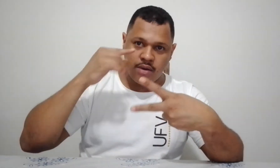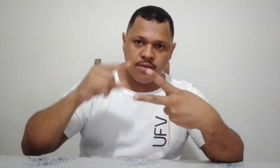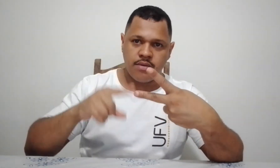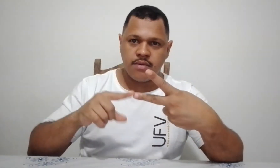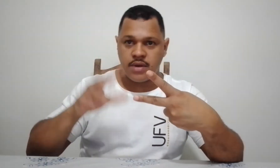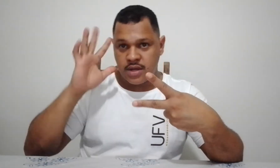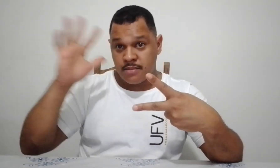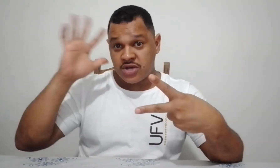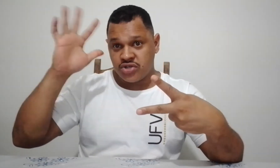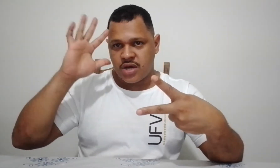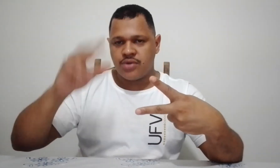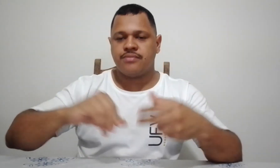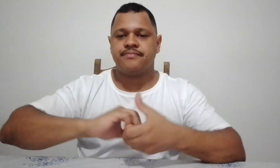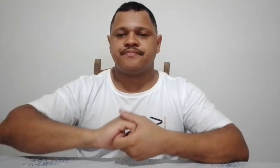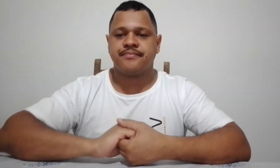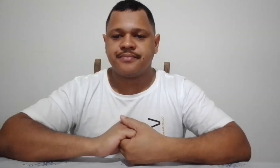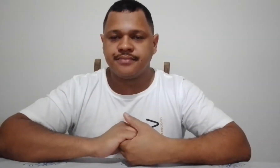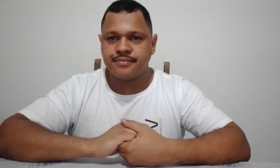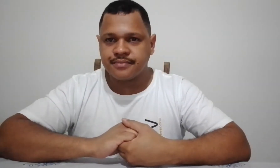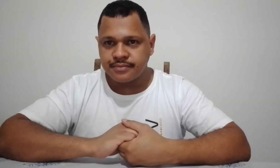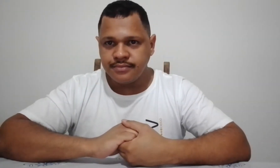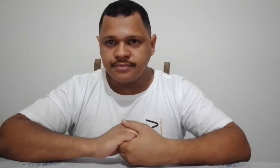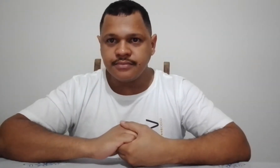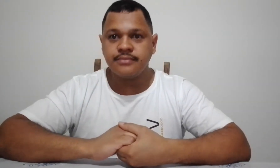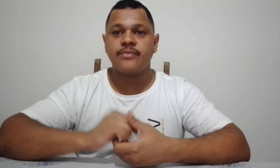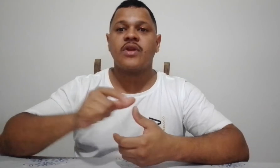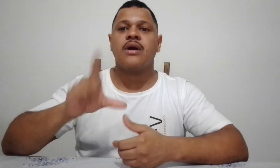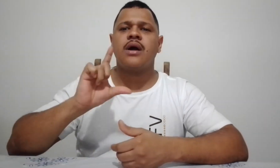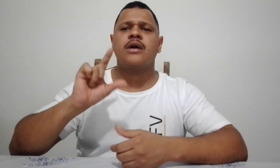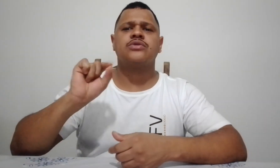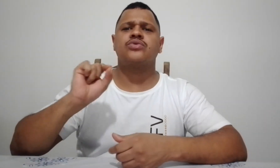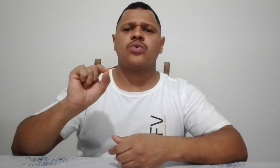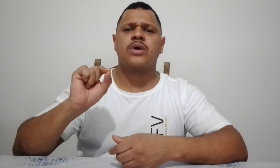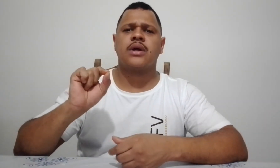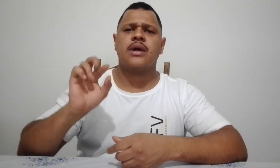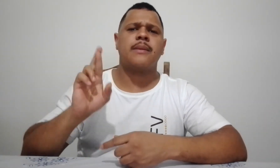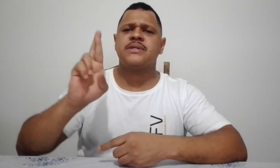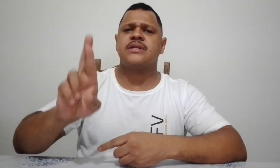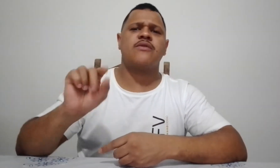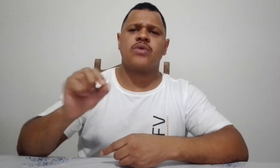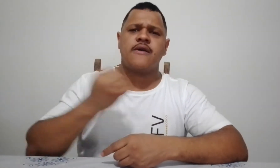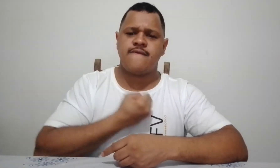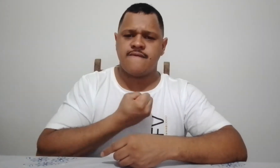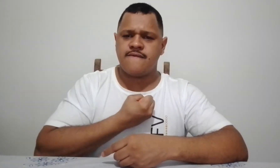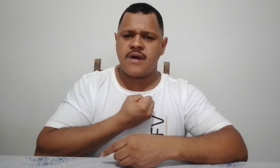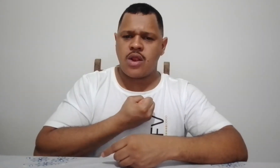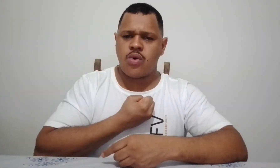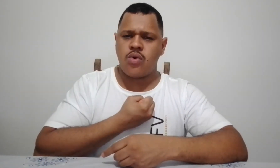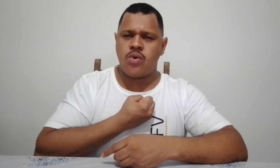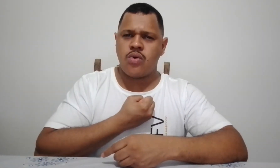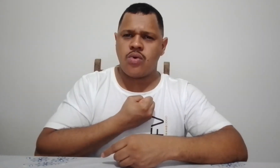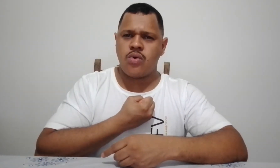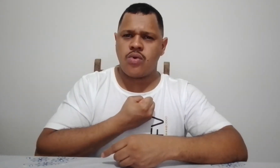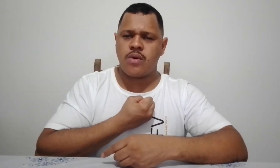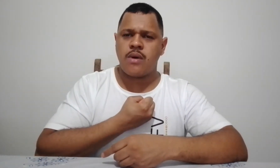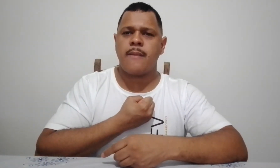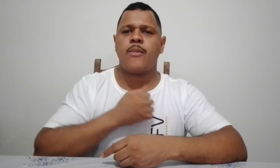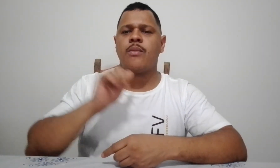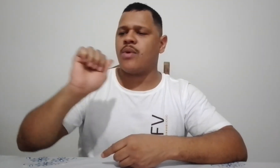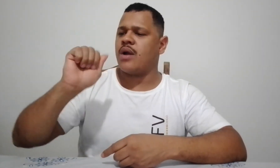Aqui nós temos, né, para relembrar que antes ele era representado com o valor da amplitude, o que é correto